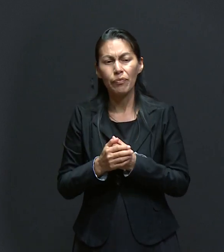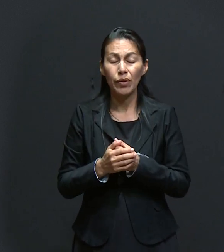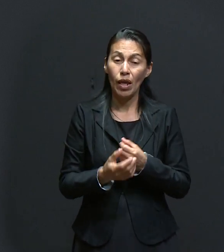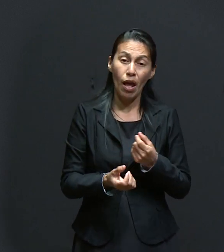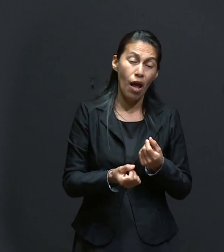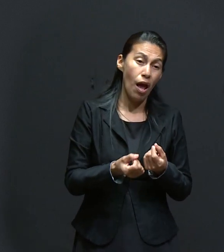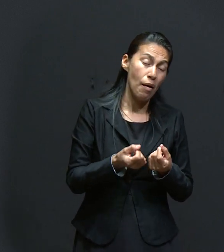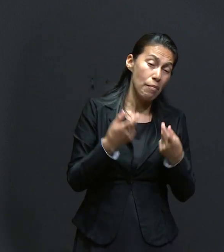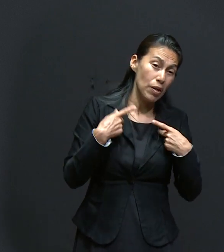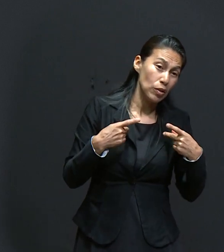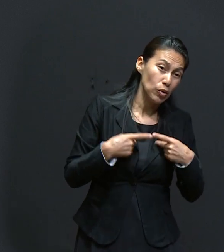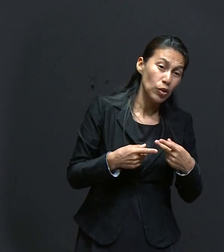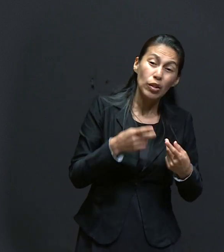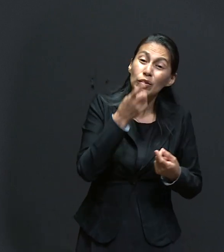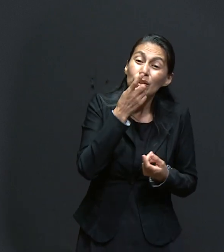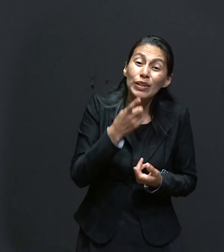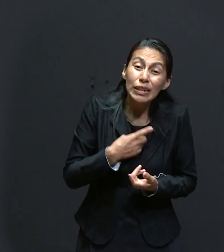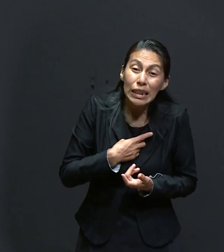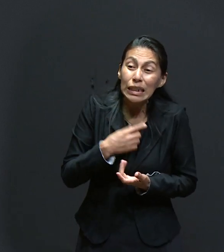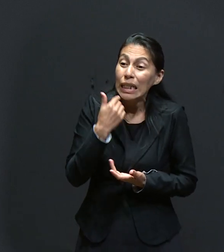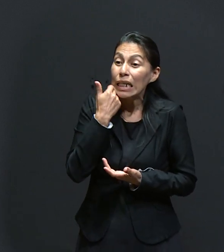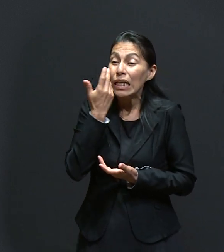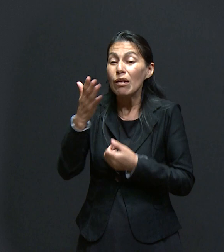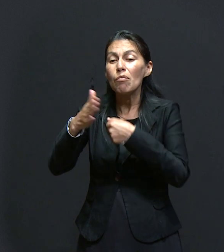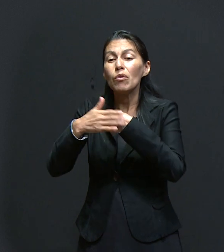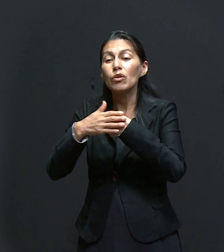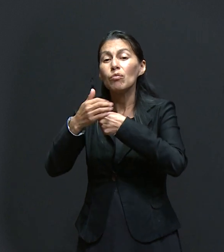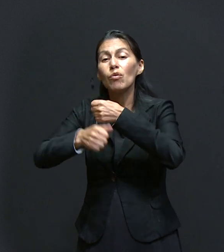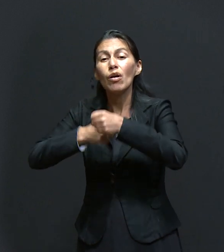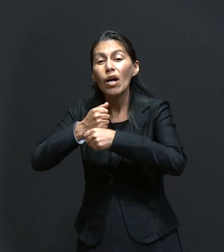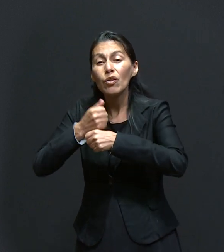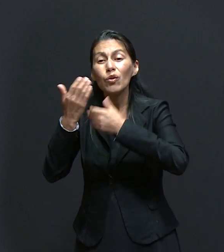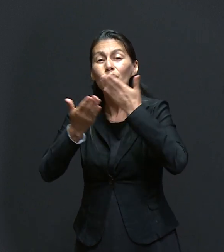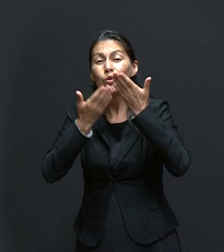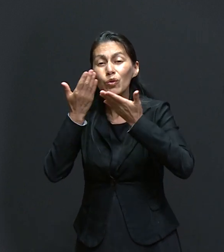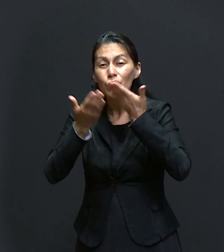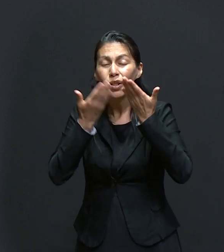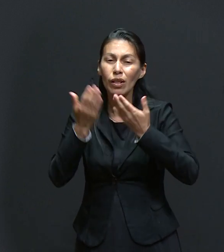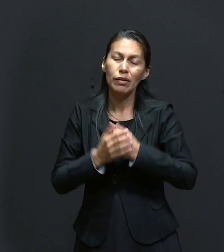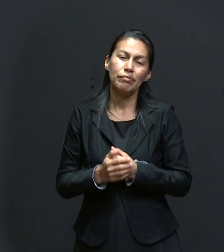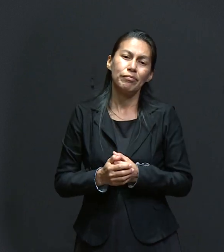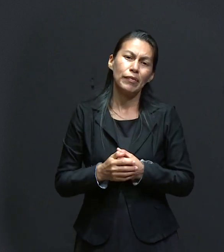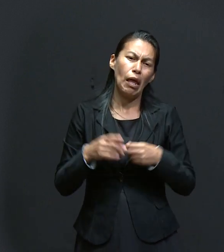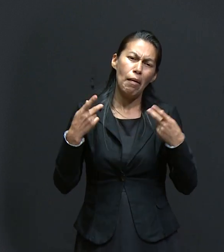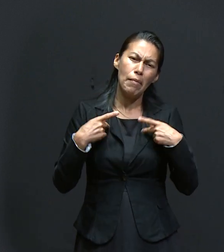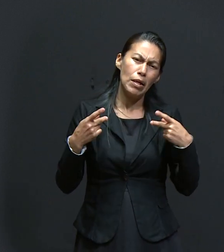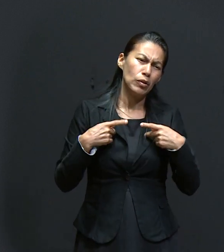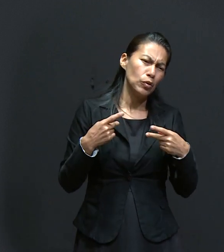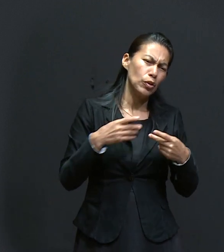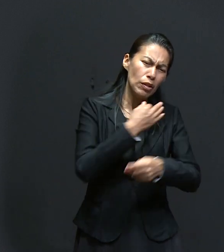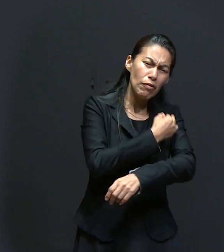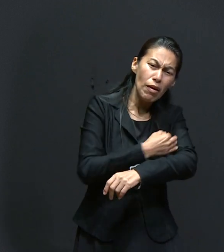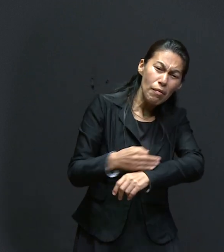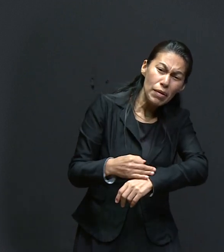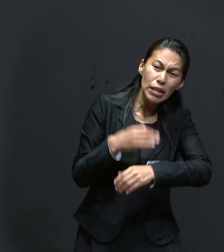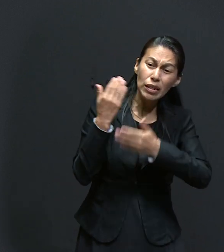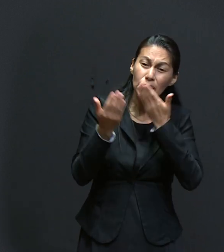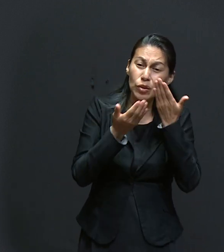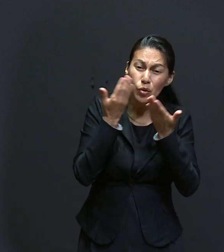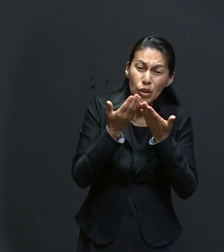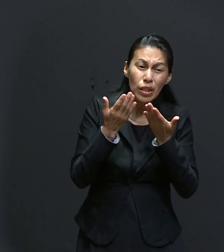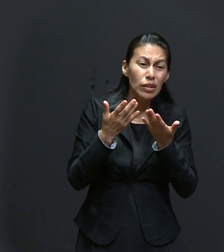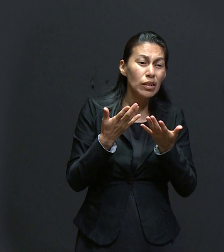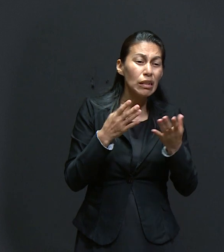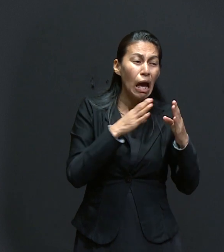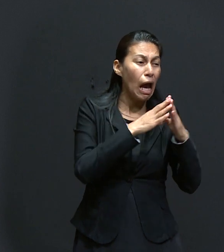muchos de ellos nos han expresado su deseo de continuar estudiando el próximo año la mayoría de las familias de nuestros